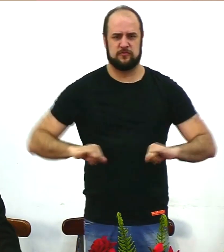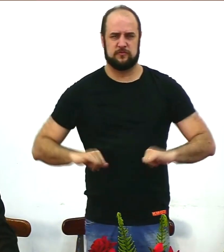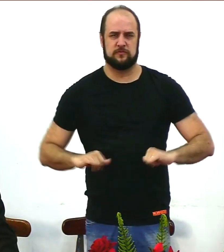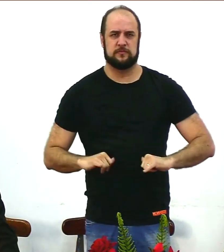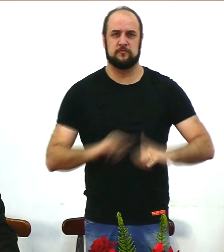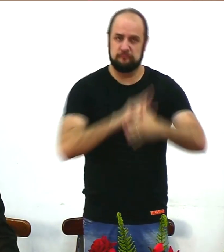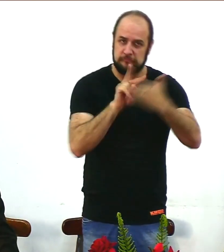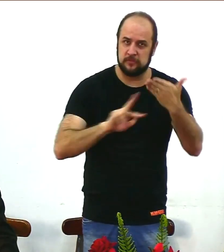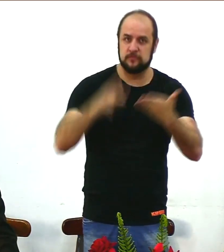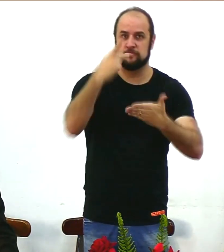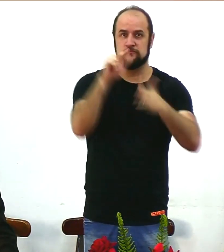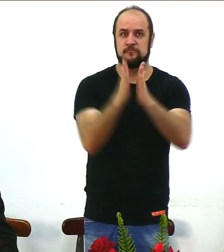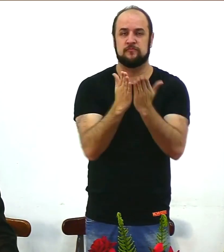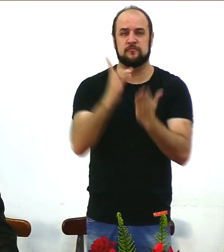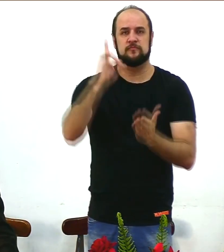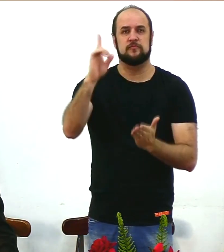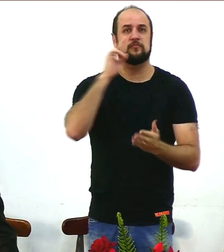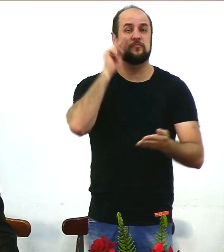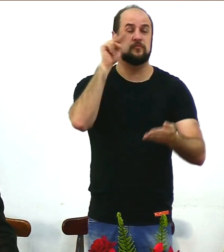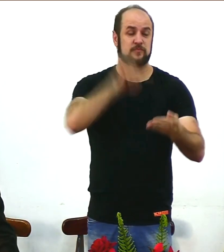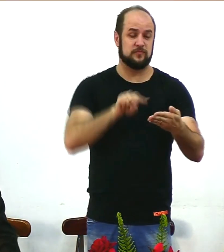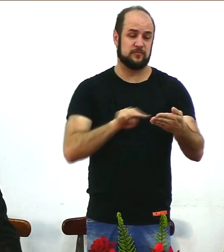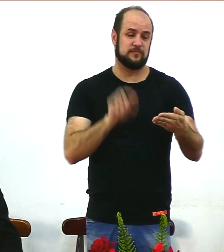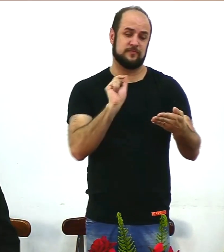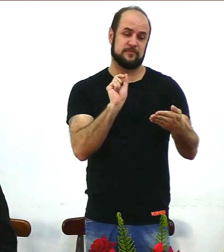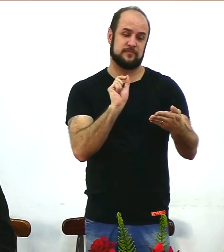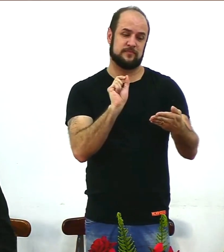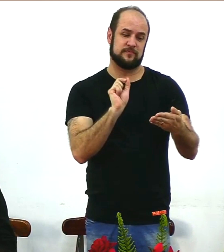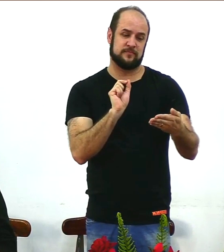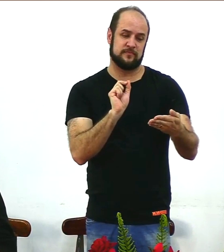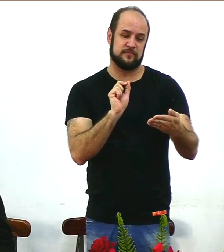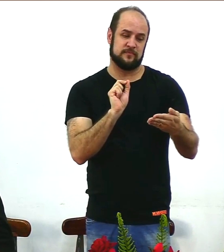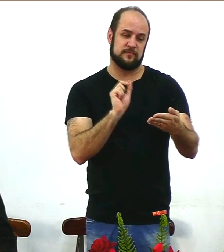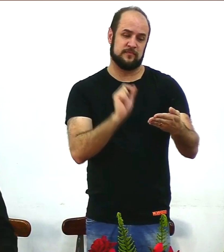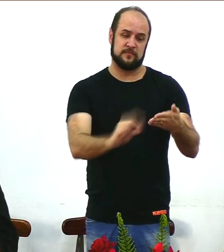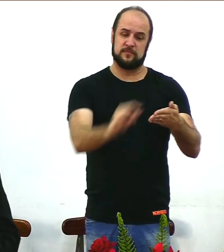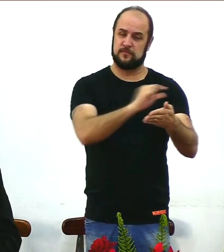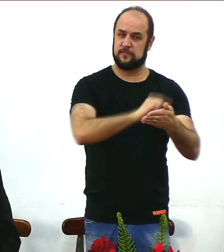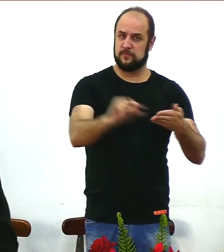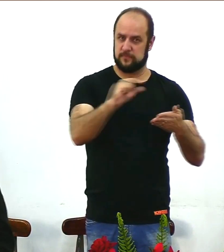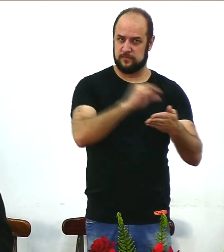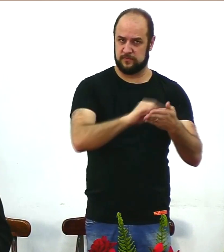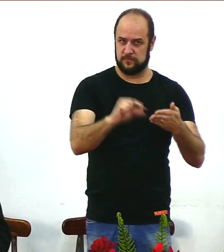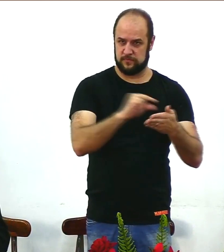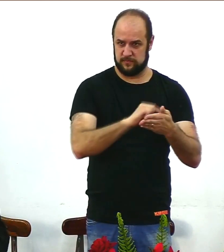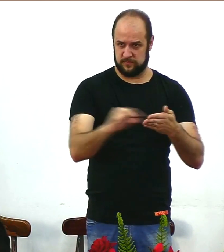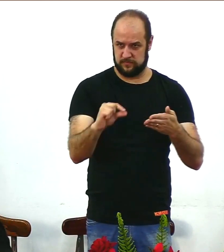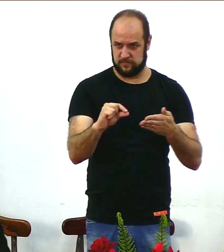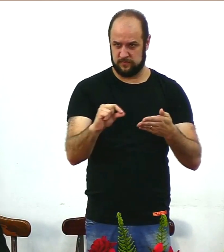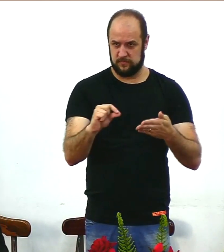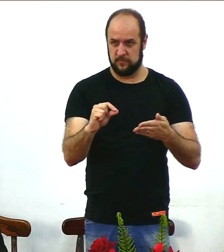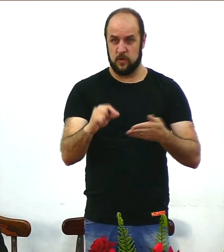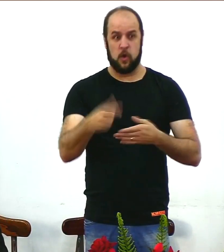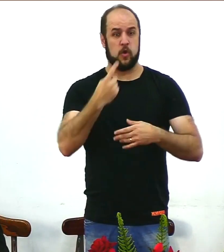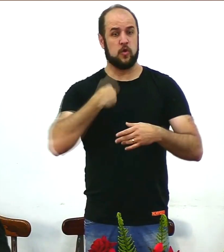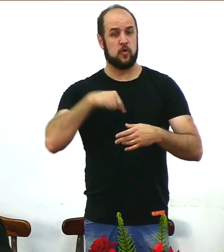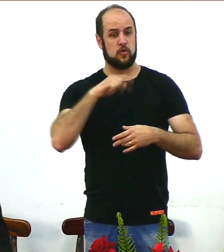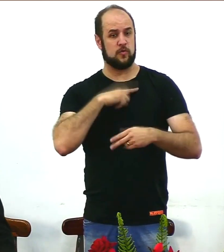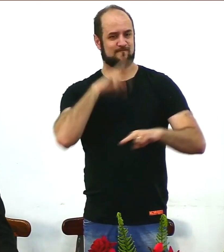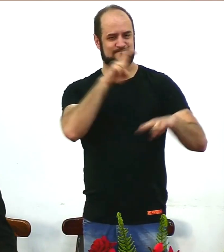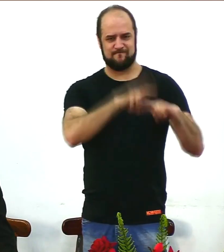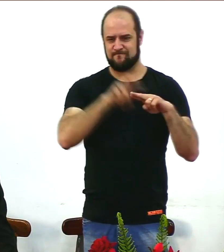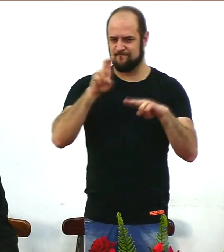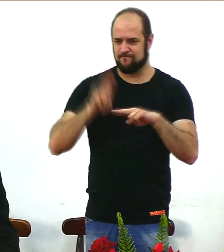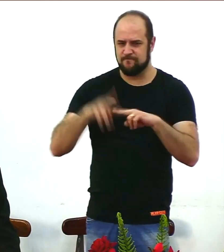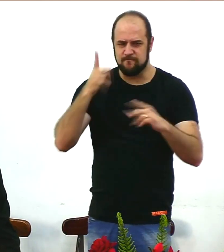assim, com a igreja com suas cadeiras vazias, sem saber quando voltar? Como viver? Esse contexto